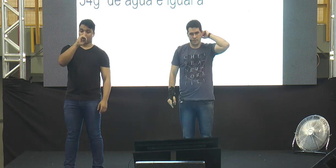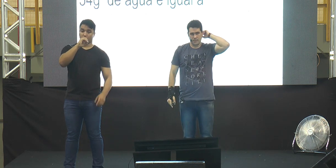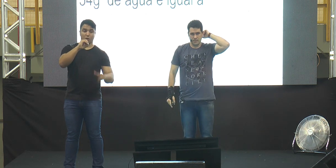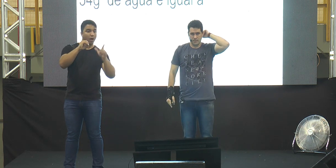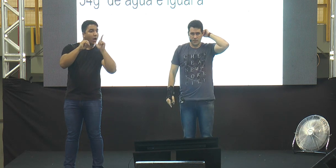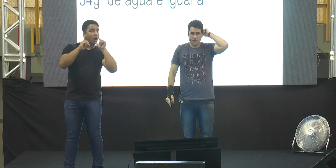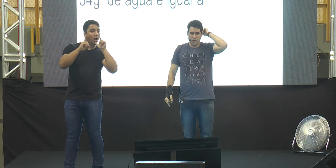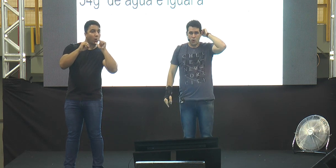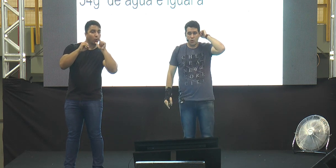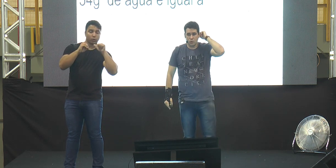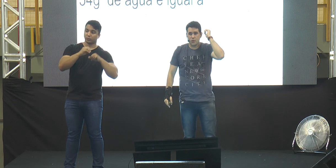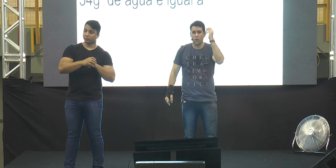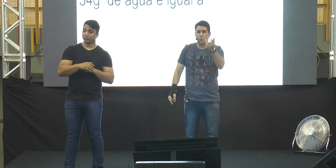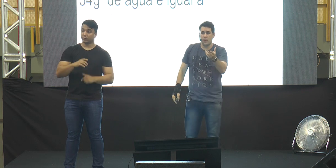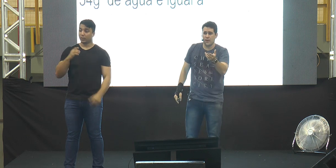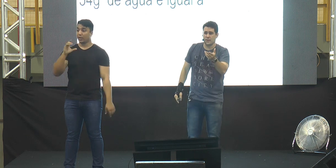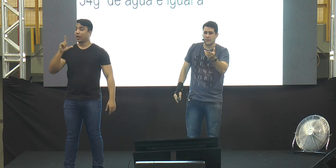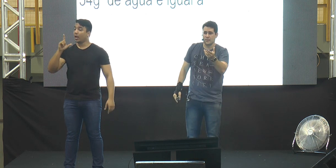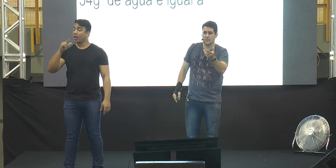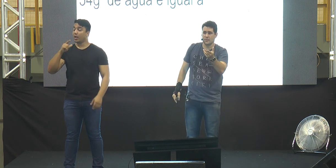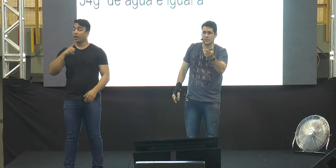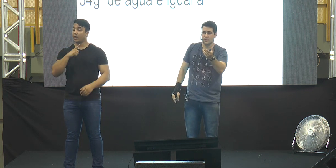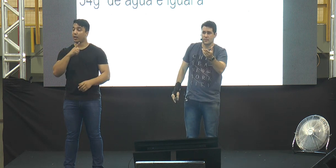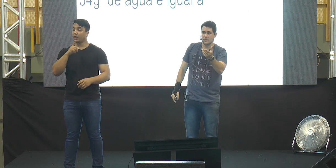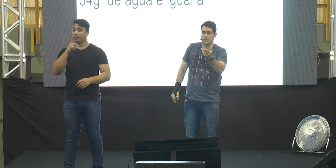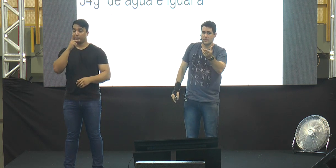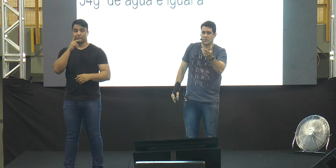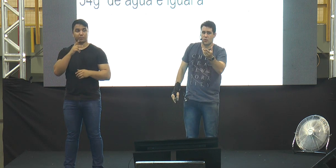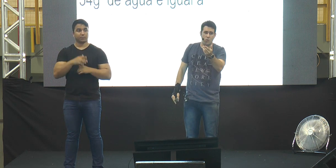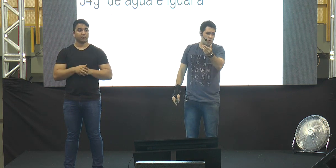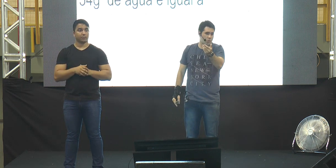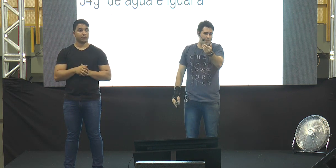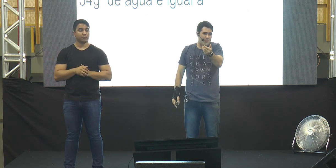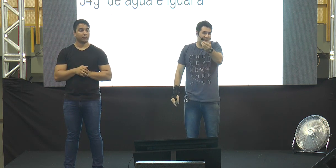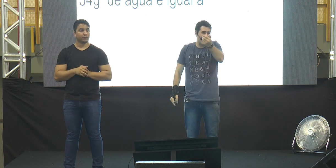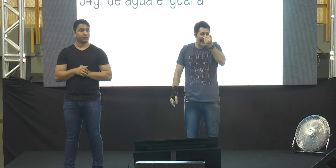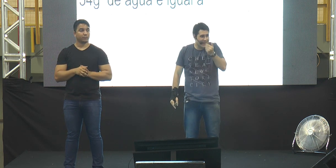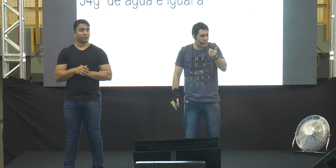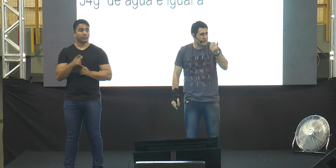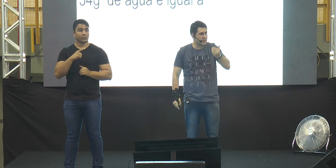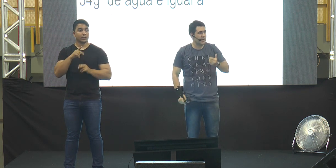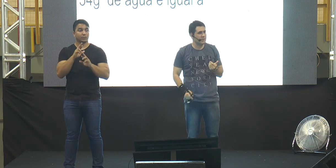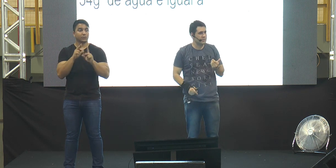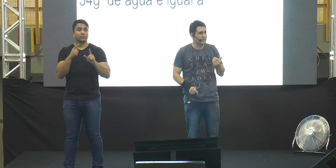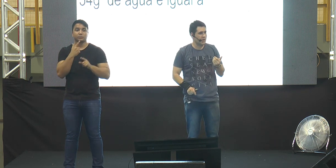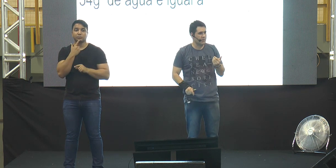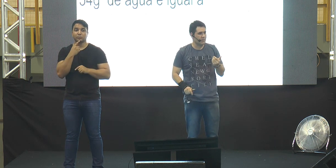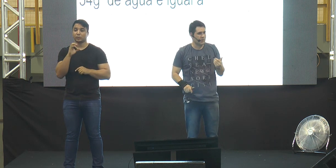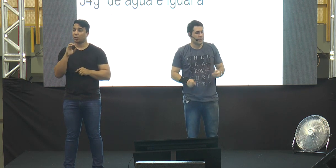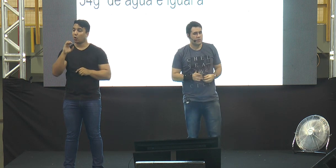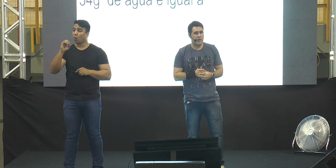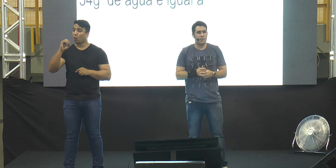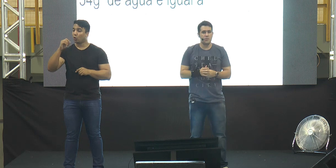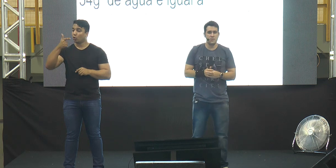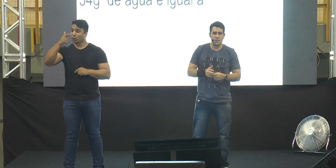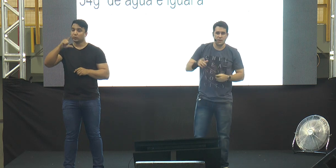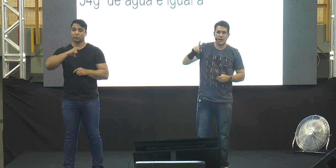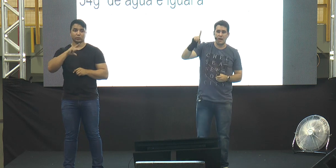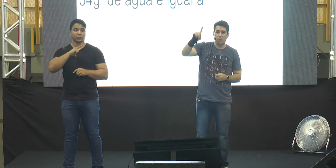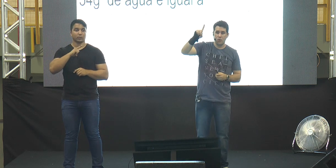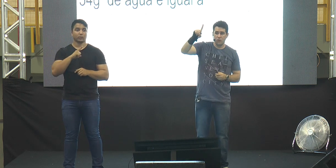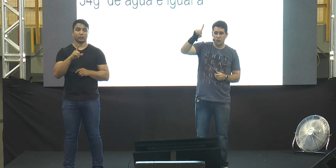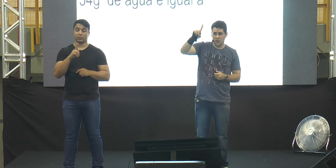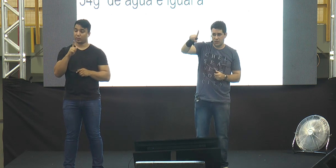água. Combustão incompleta, com uma pequena quantidade de oxigênio, tu vai